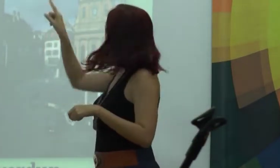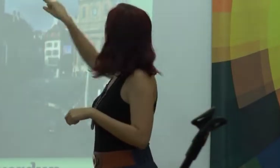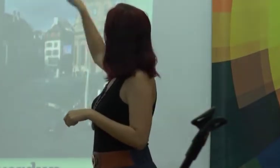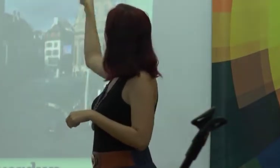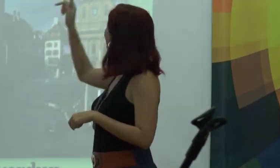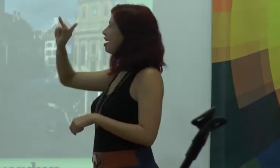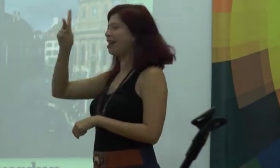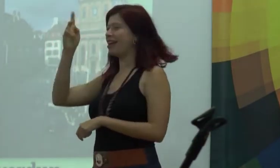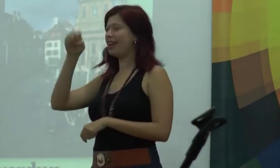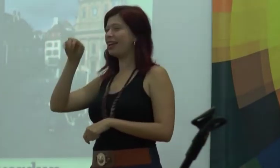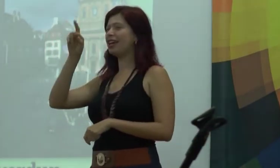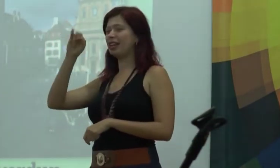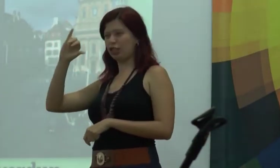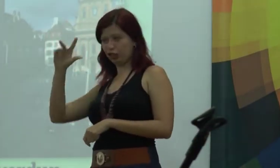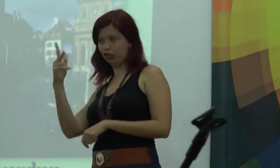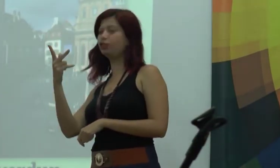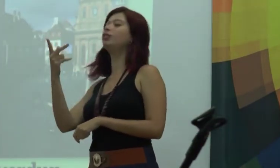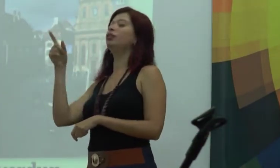Pestalozzi.